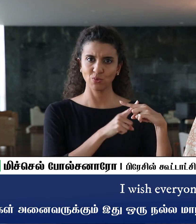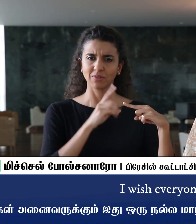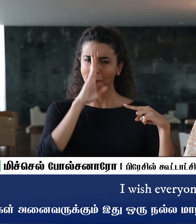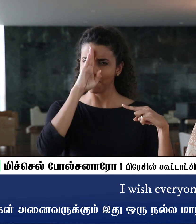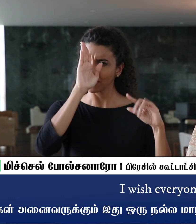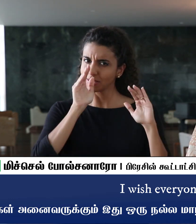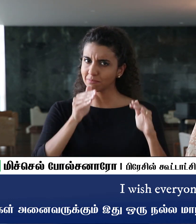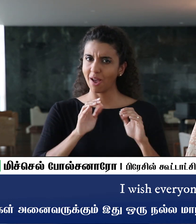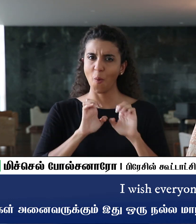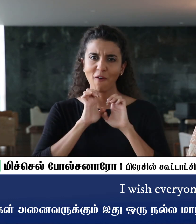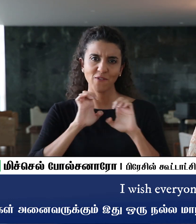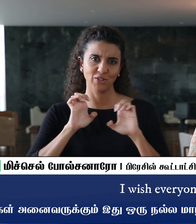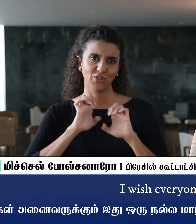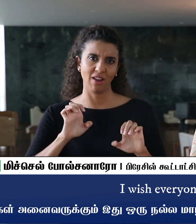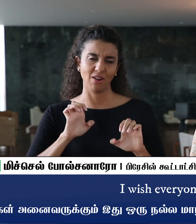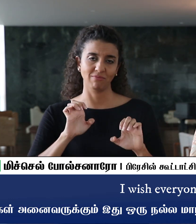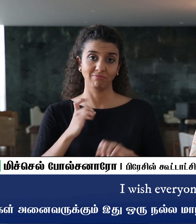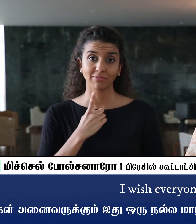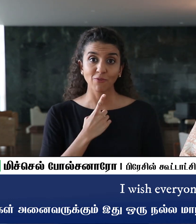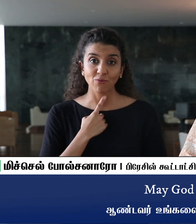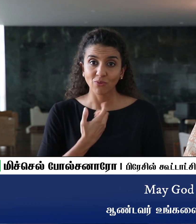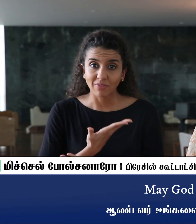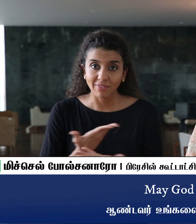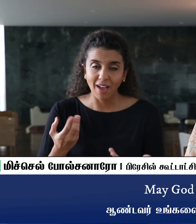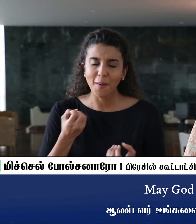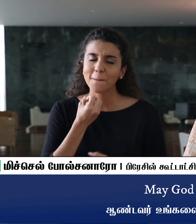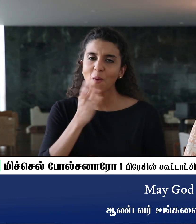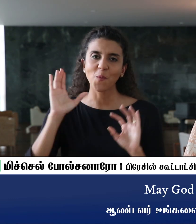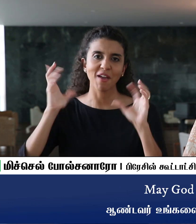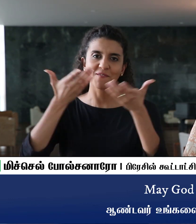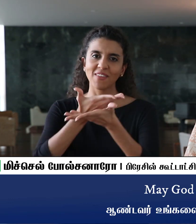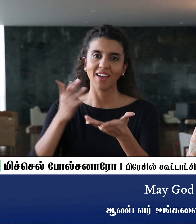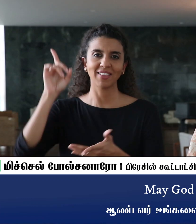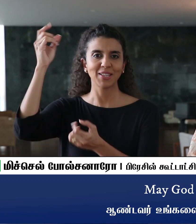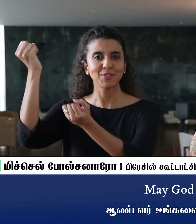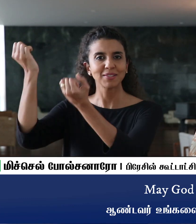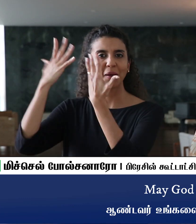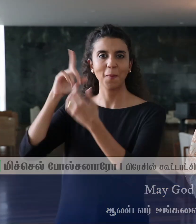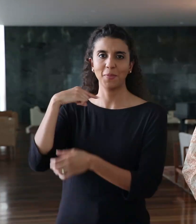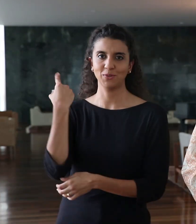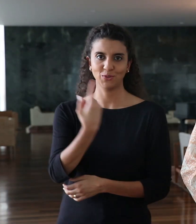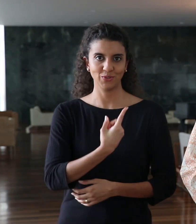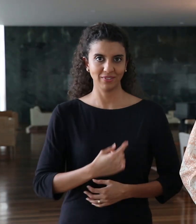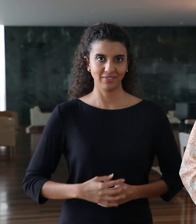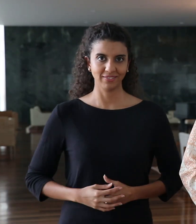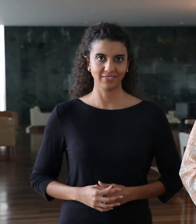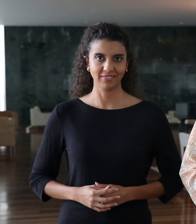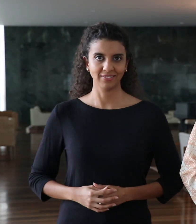நல்ல மாநாடாக அமையும் என நான் விரும்புகிறேன். ஆண்டவர் உங்களை ஆசீர்வதிப்பாராக.